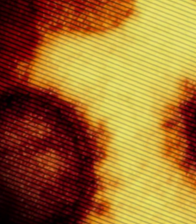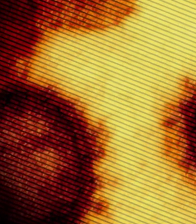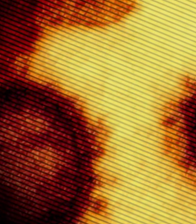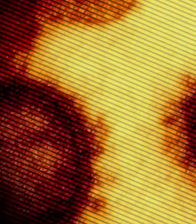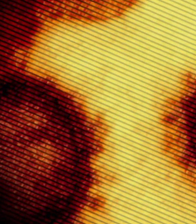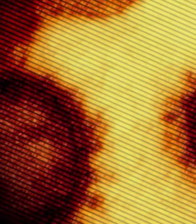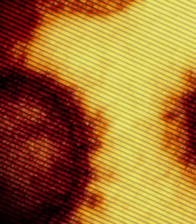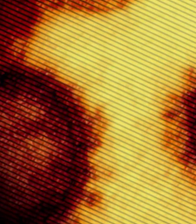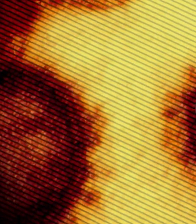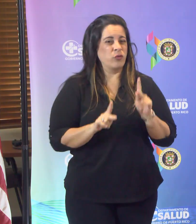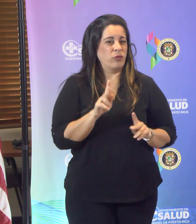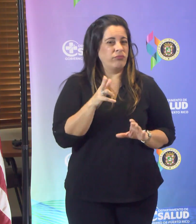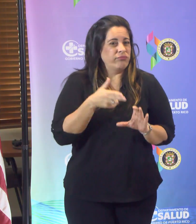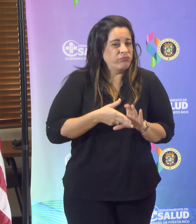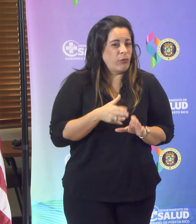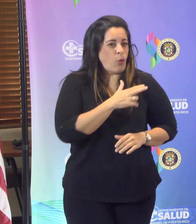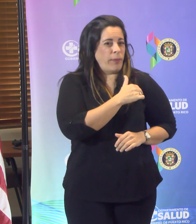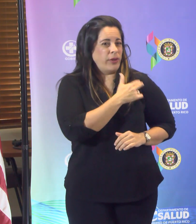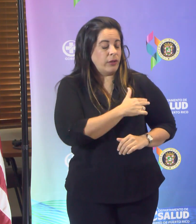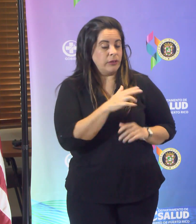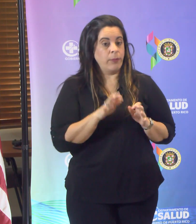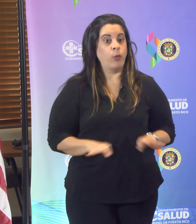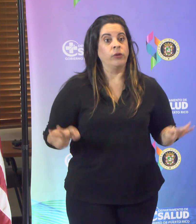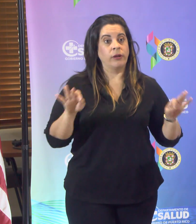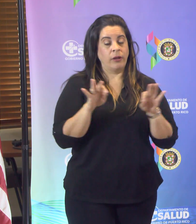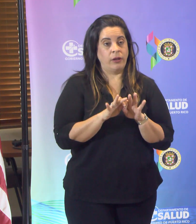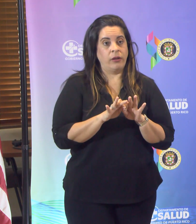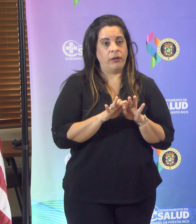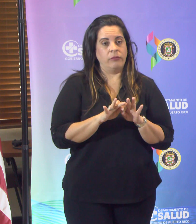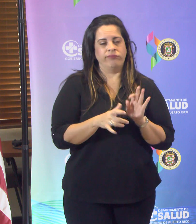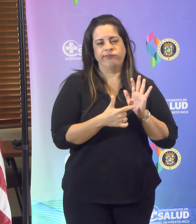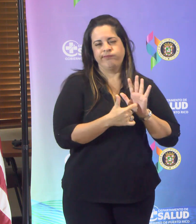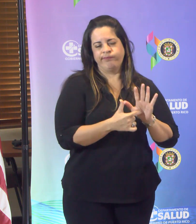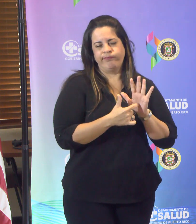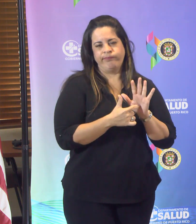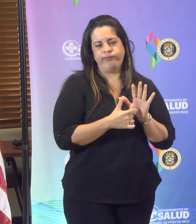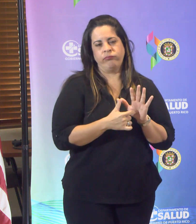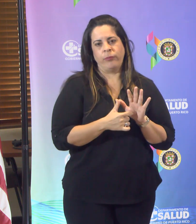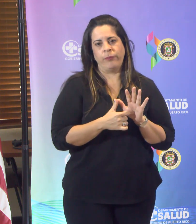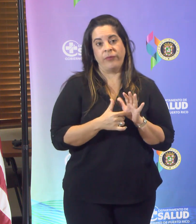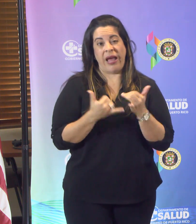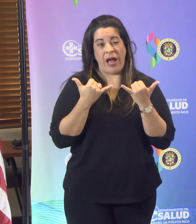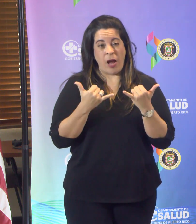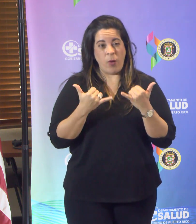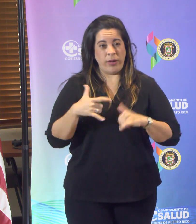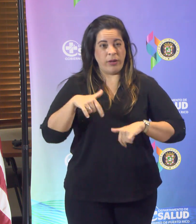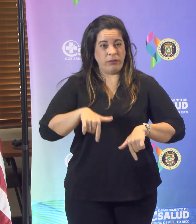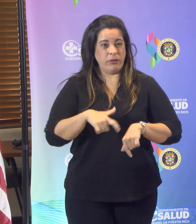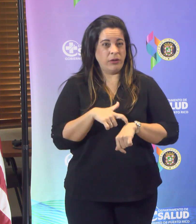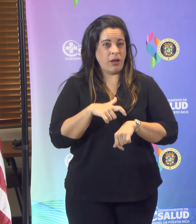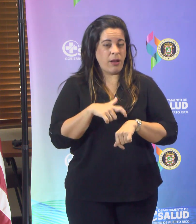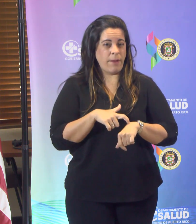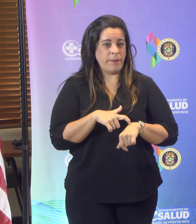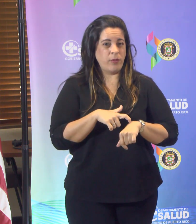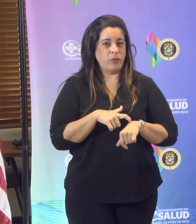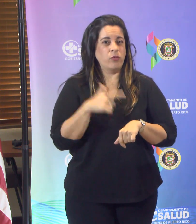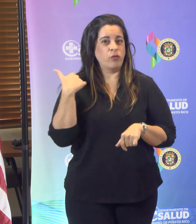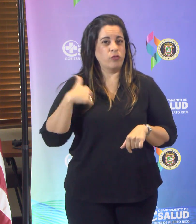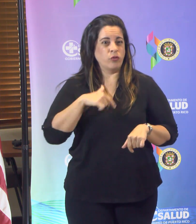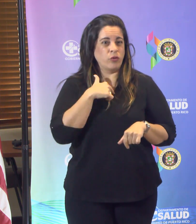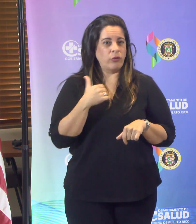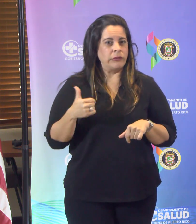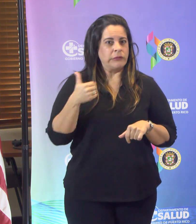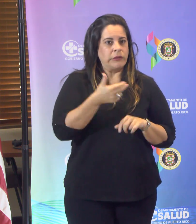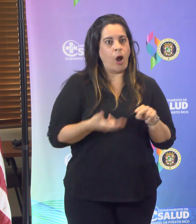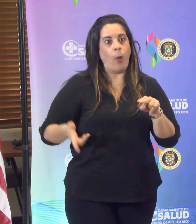casos en un mismo día. Es importante señalar que en estos momentos nos encontramos en una tendencia